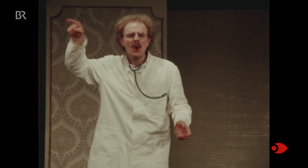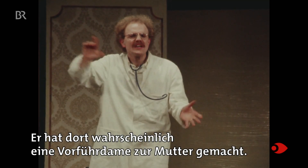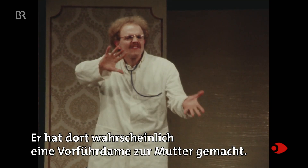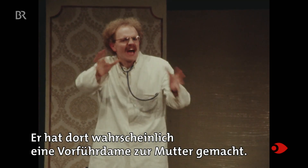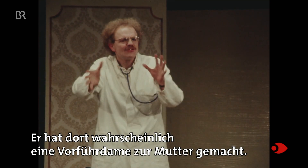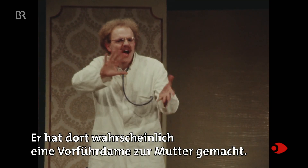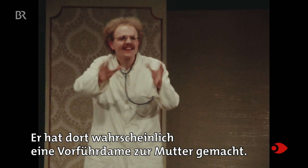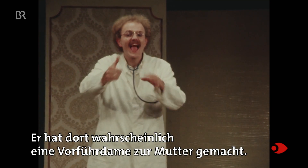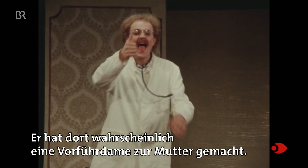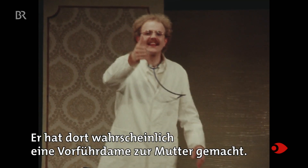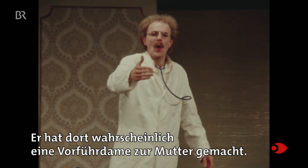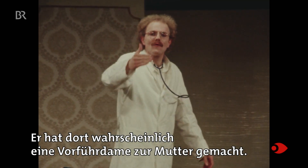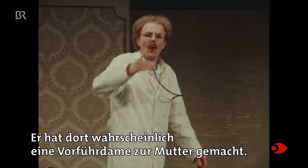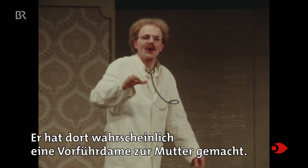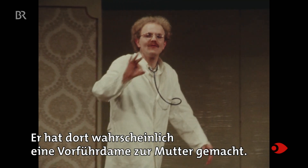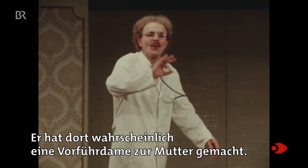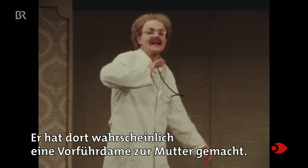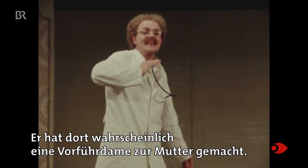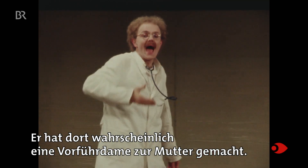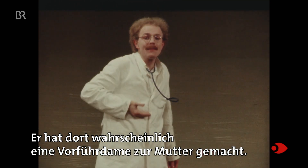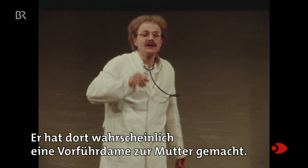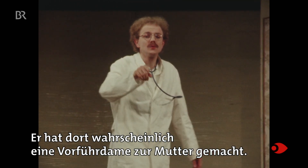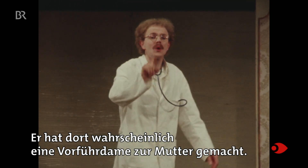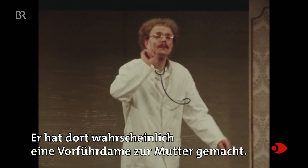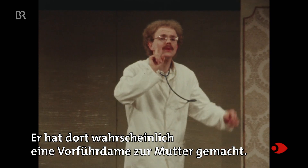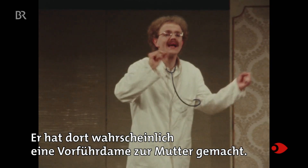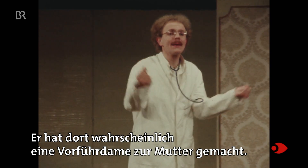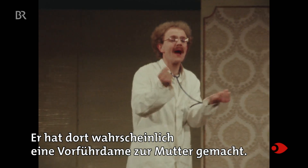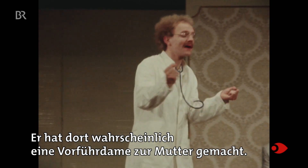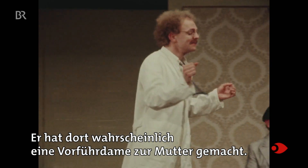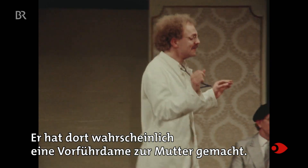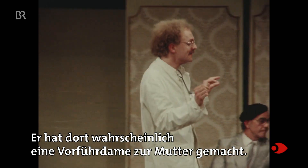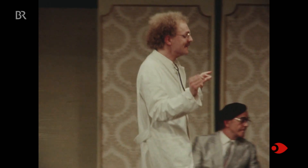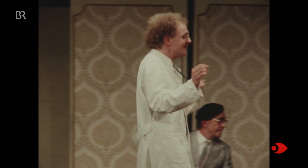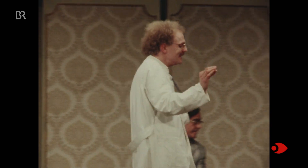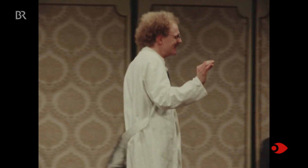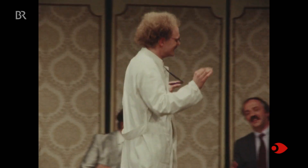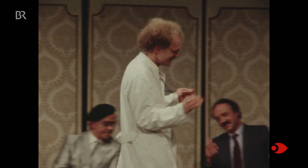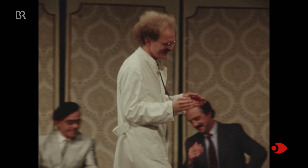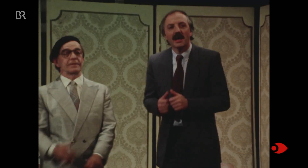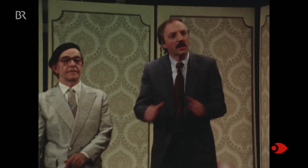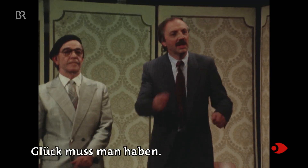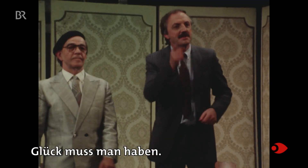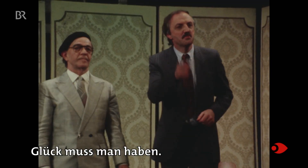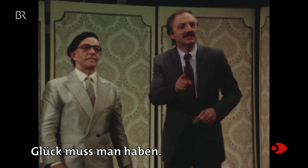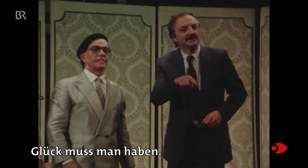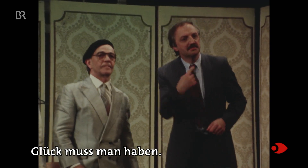Er hat dort wahrscheinlich eine Vorführdame zur Mutter gemacht. Glück muss man